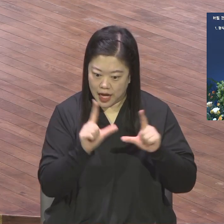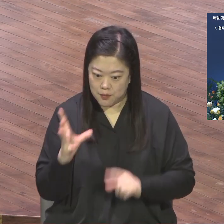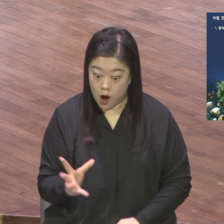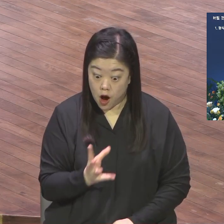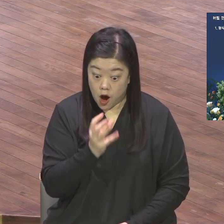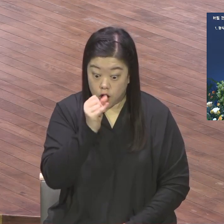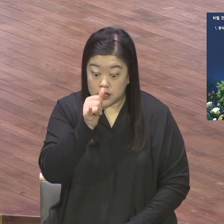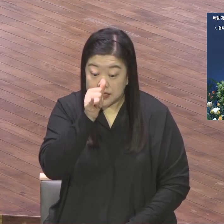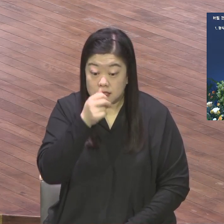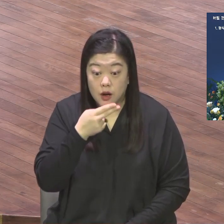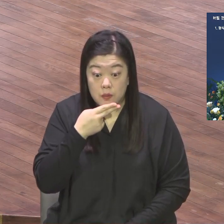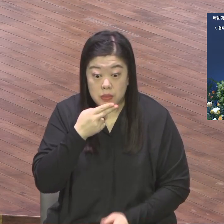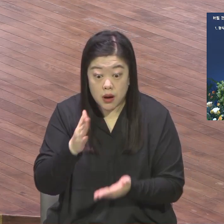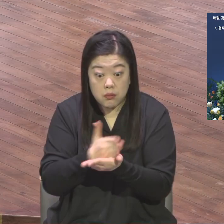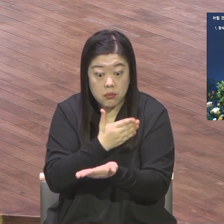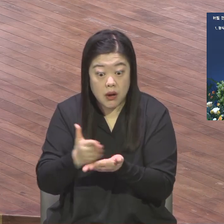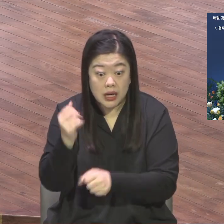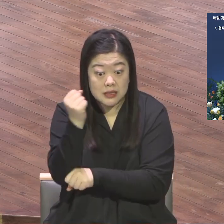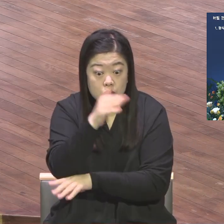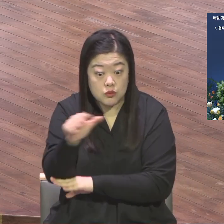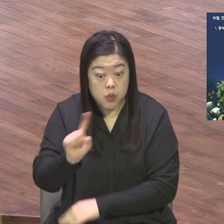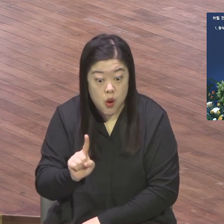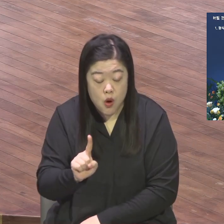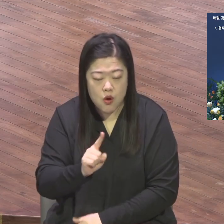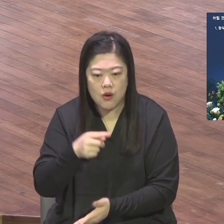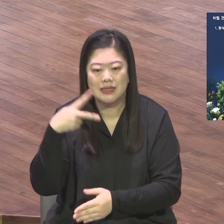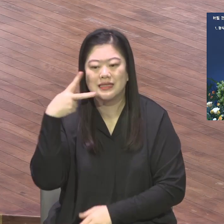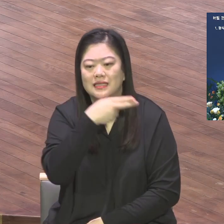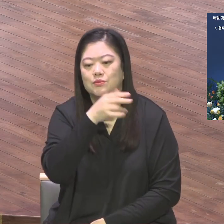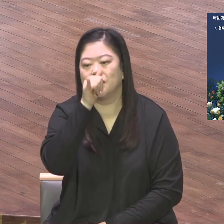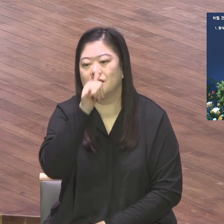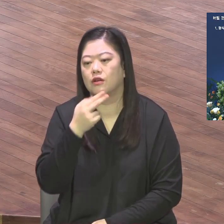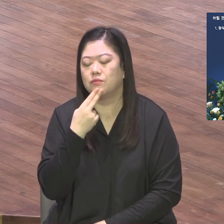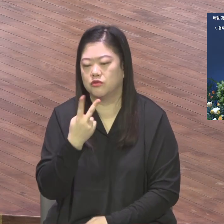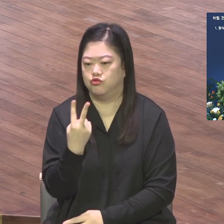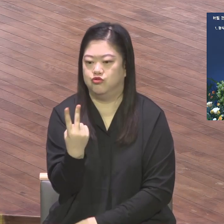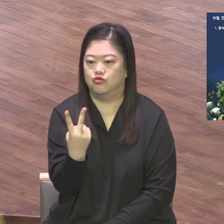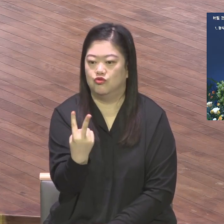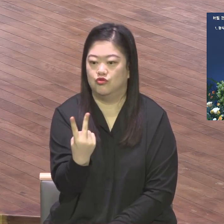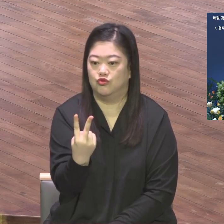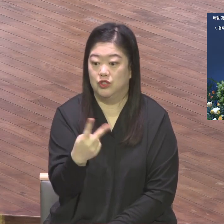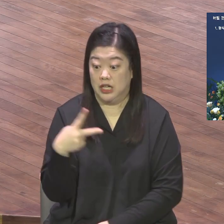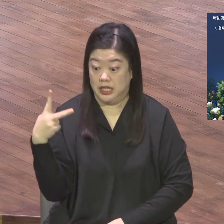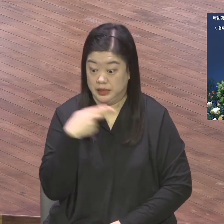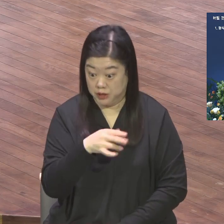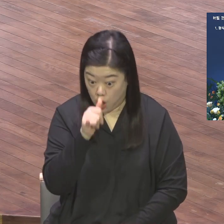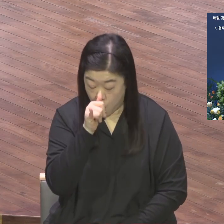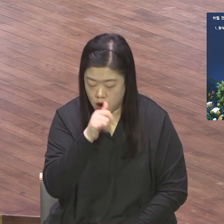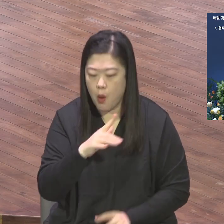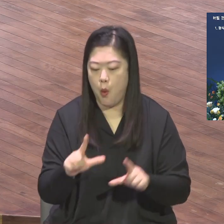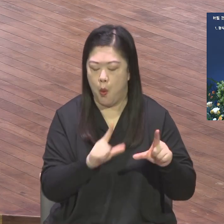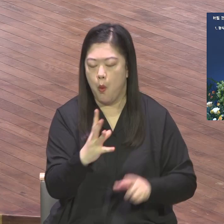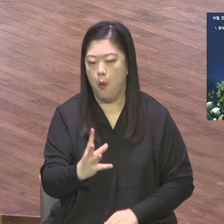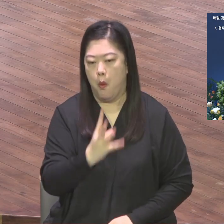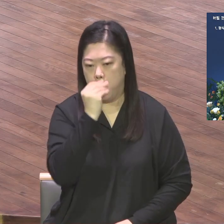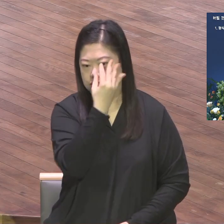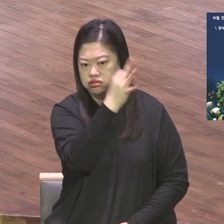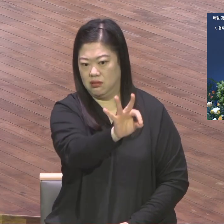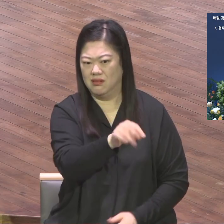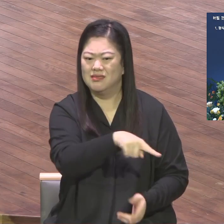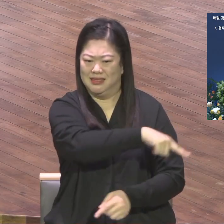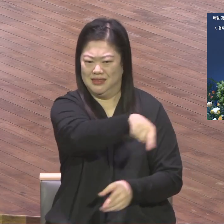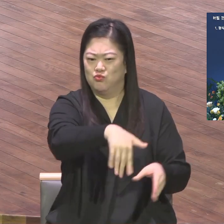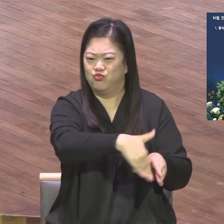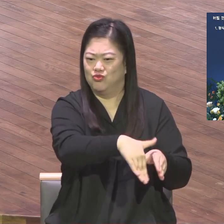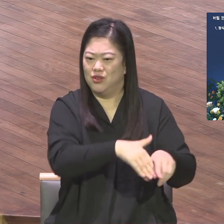지표였어요. 율법적 열심 중 하나가 뭐냐? 바로 금식하는 겁니다. 그런데 본문에 보면